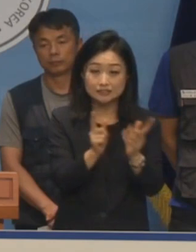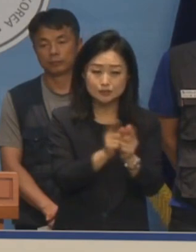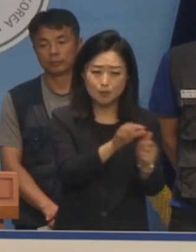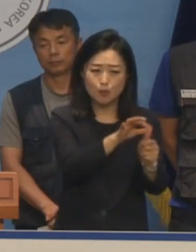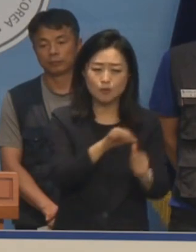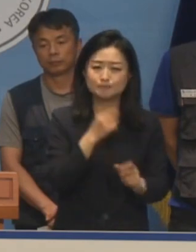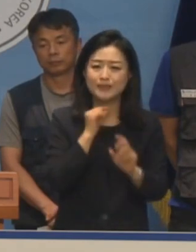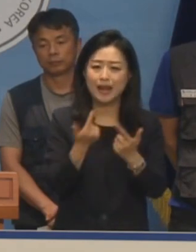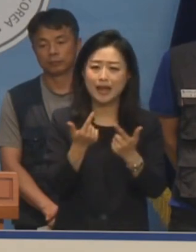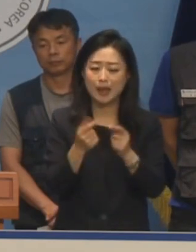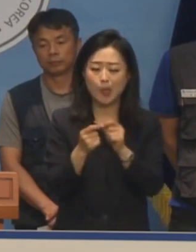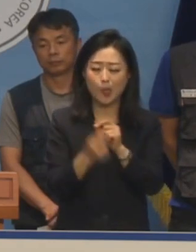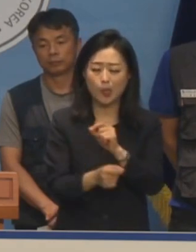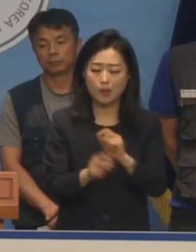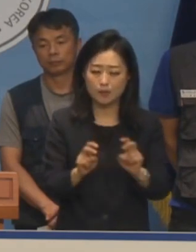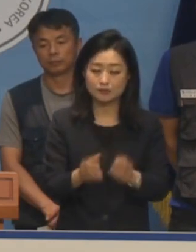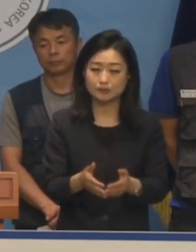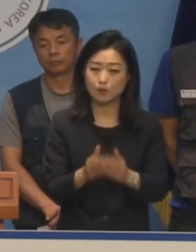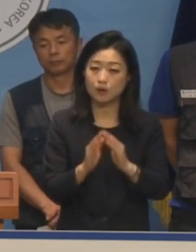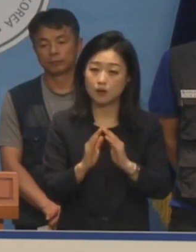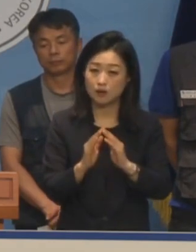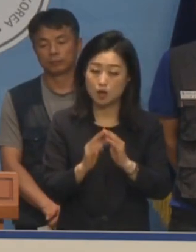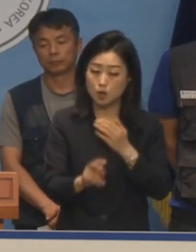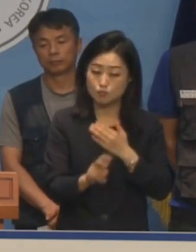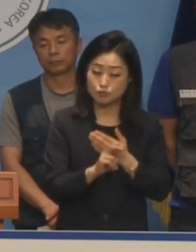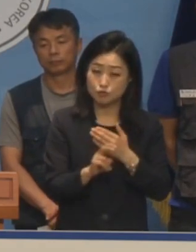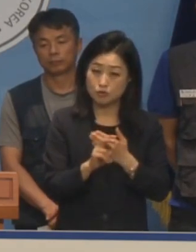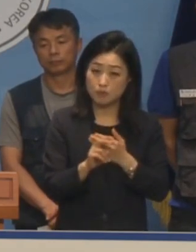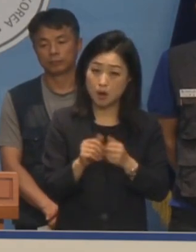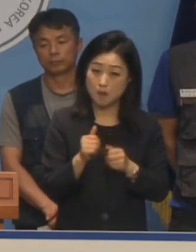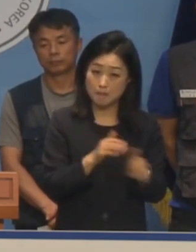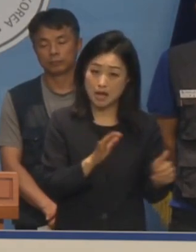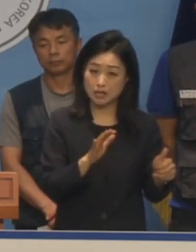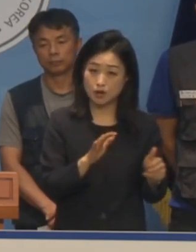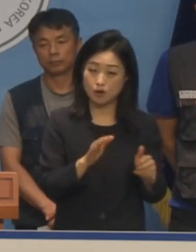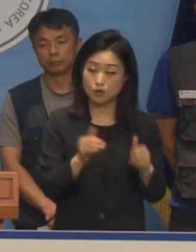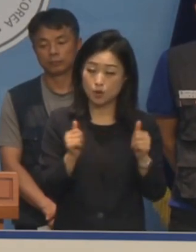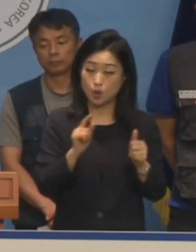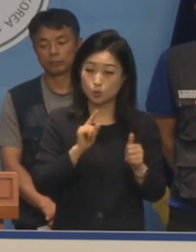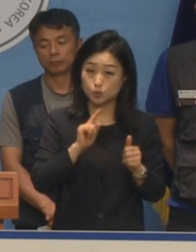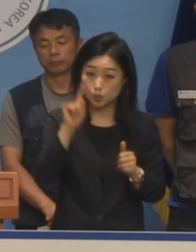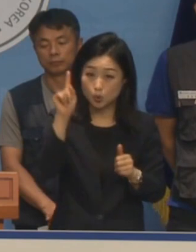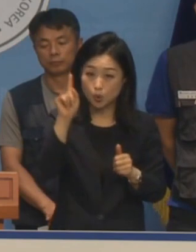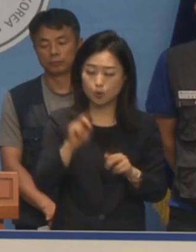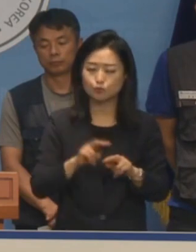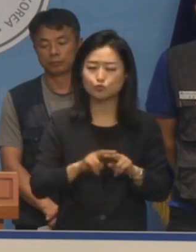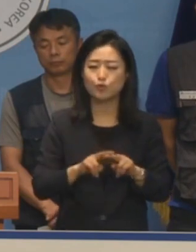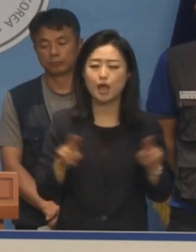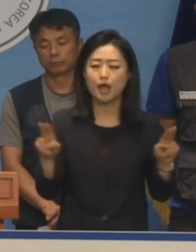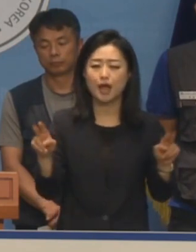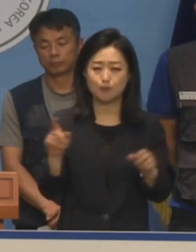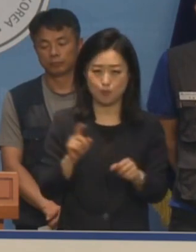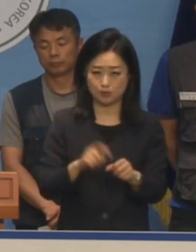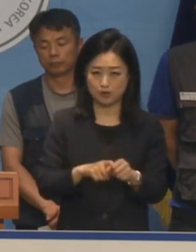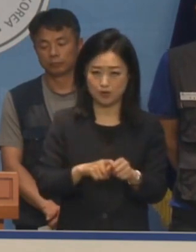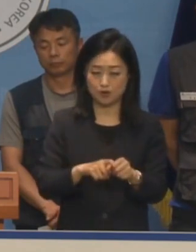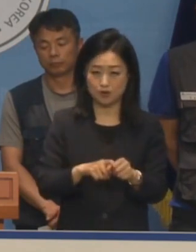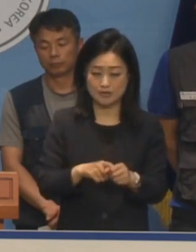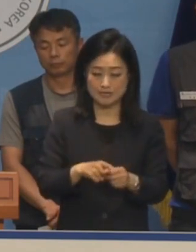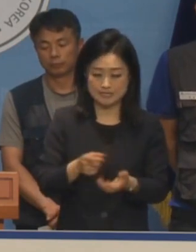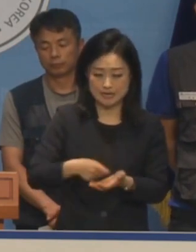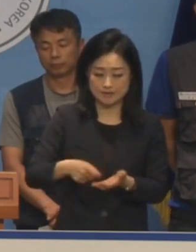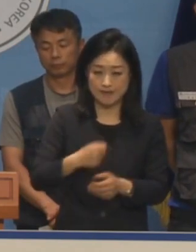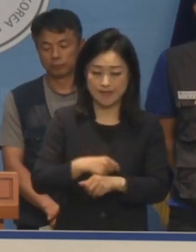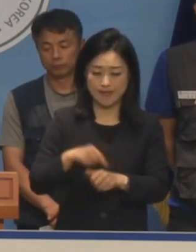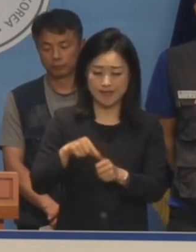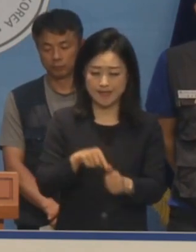위해 자회사를 설립하고 불법 하견 소송 취서 취하서 및 부제소 동의서를 작성하는